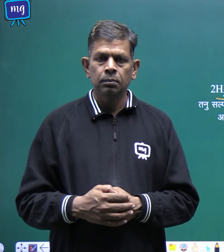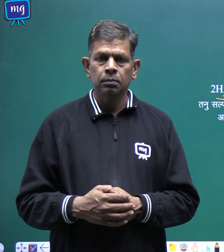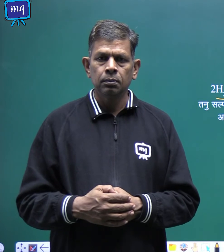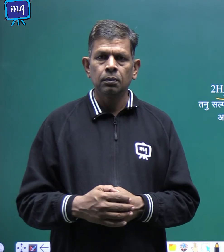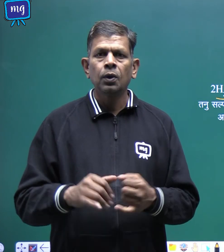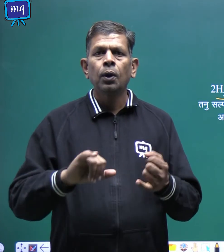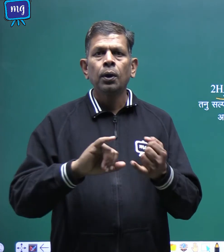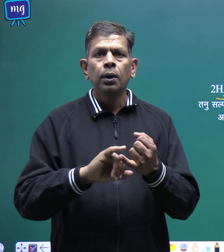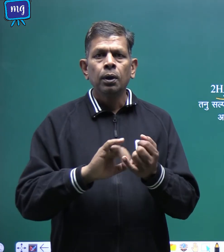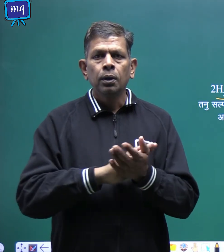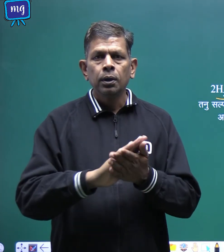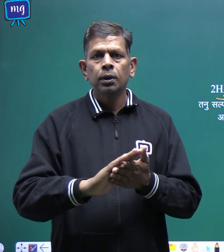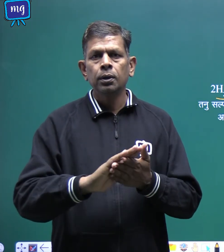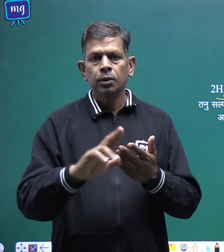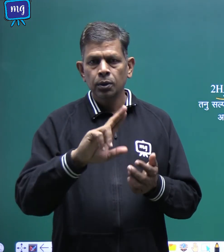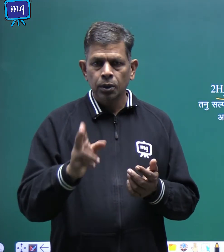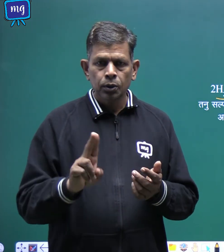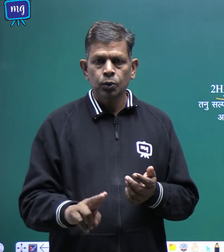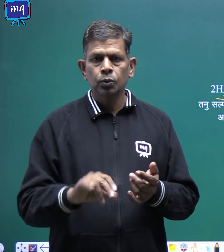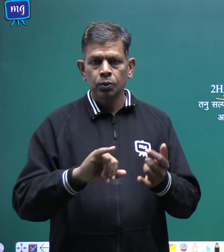सल्फ्यूरिक अम्ल यानी